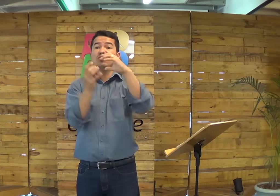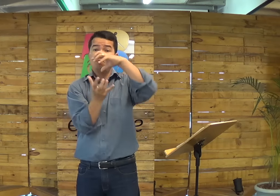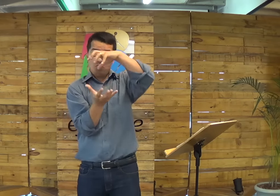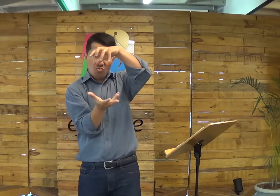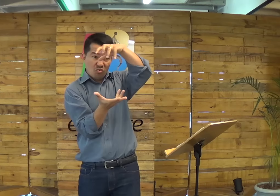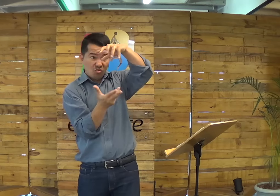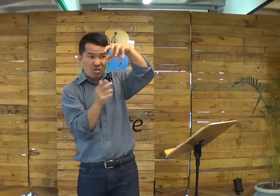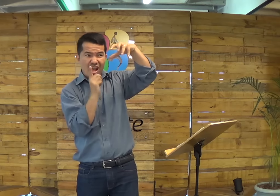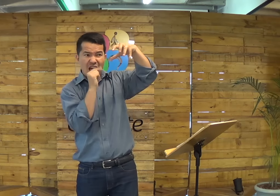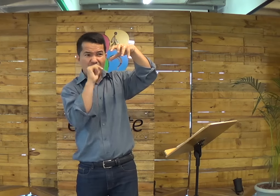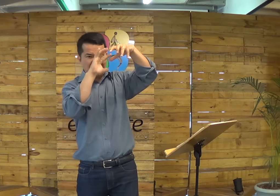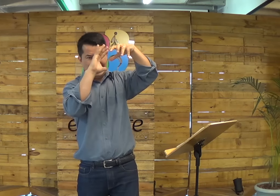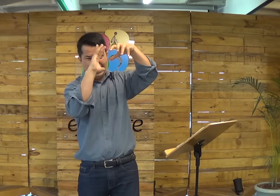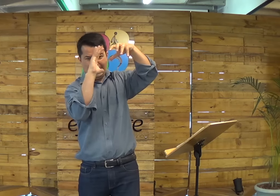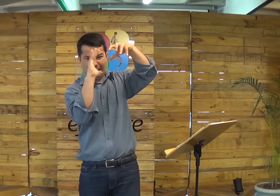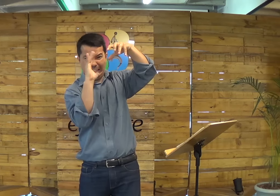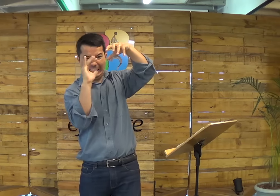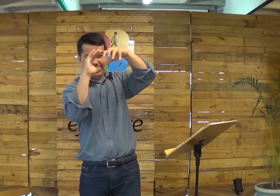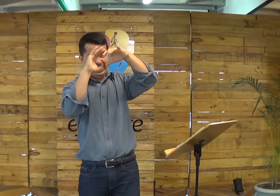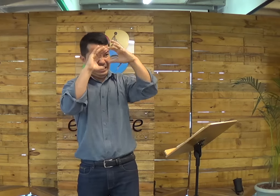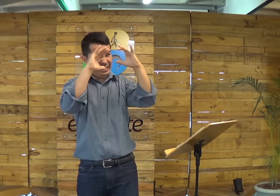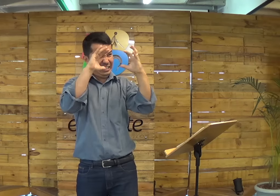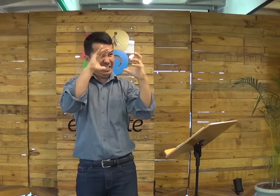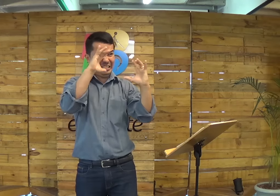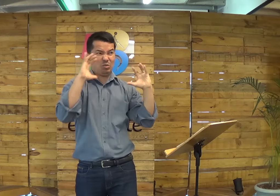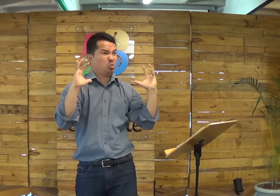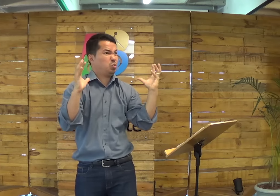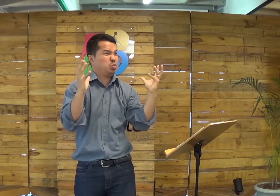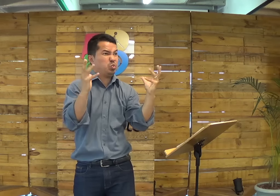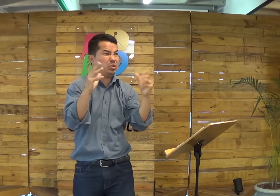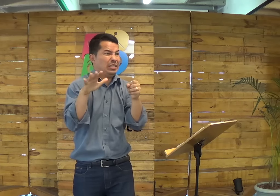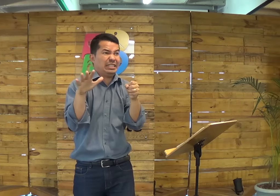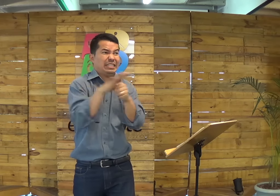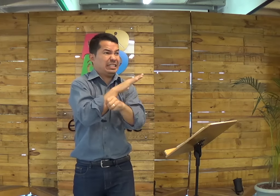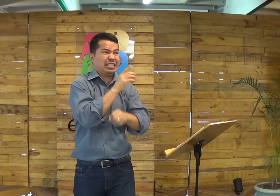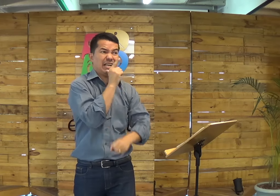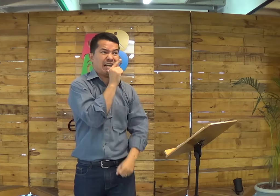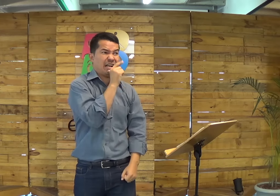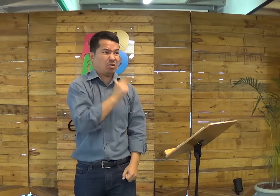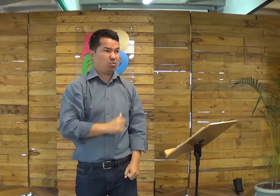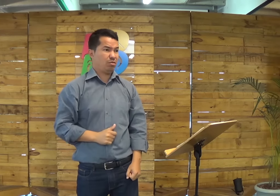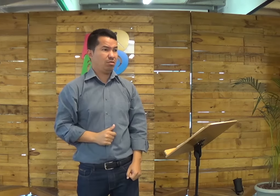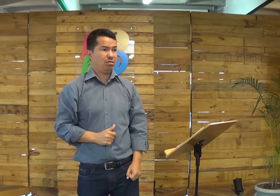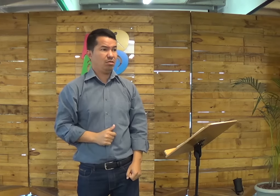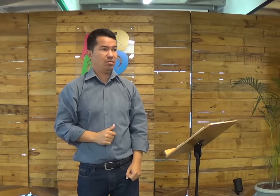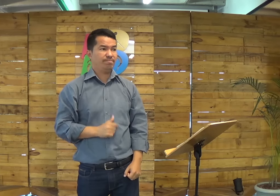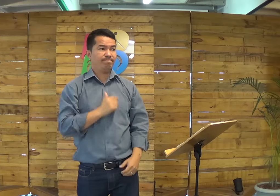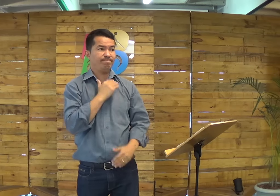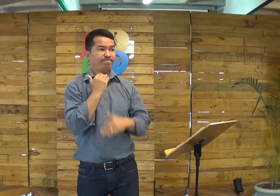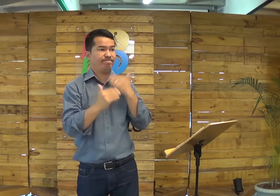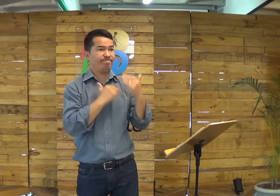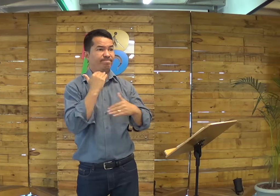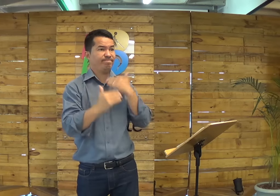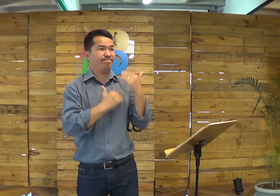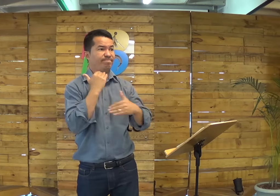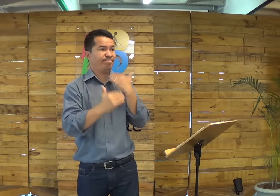então todo o mundo tudo foi coberto por água e as